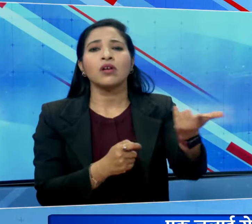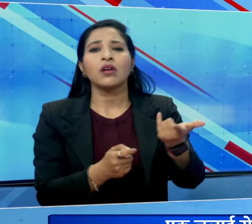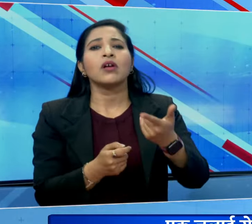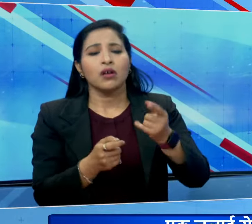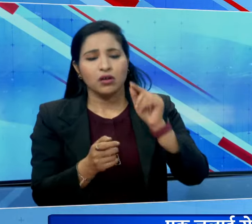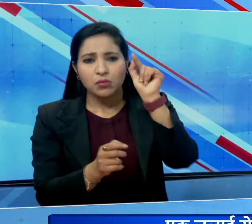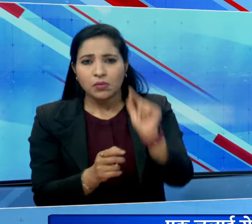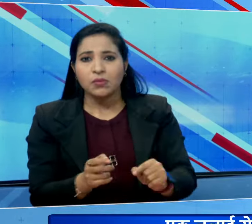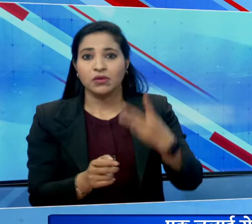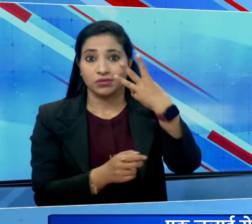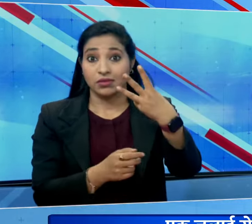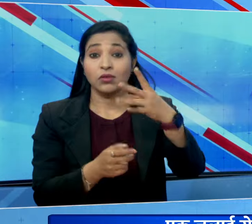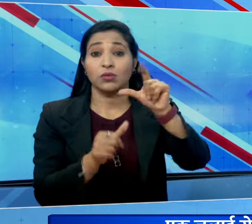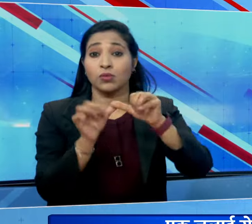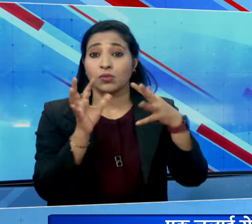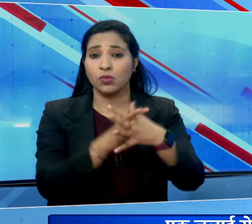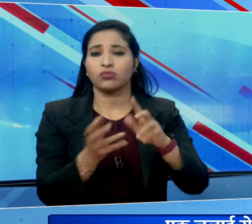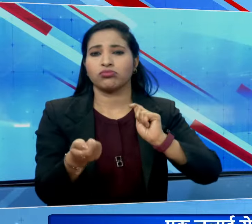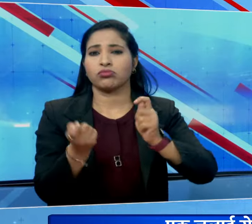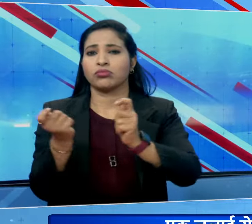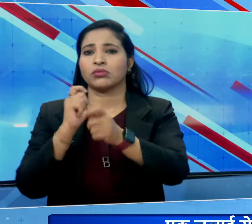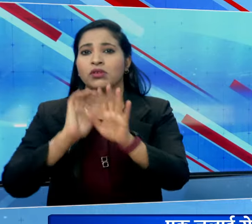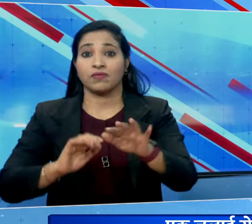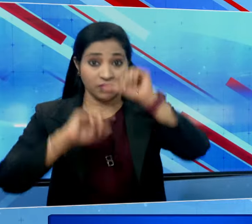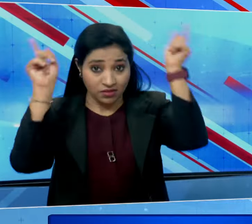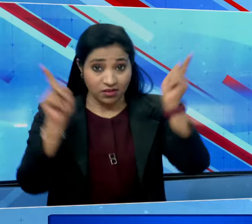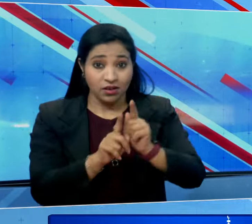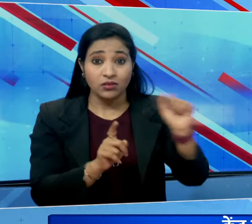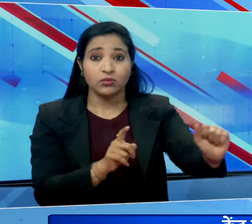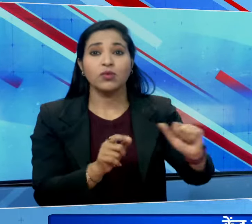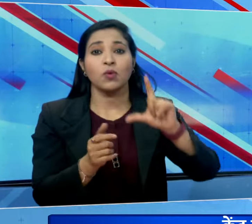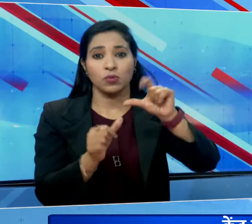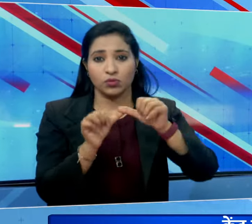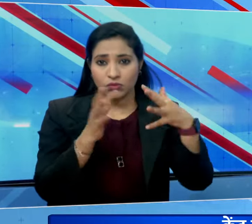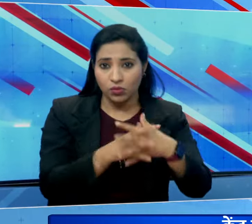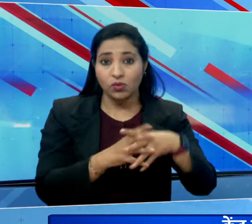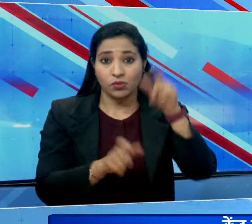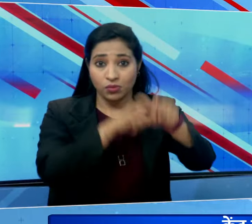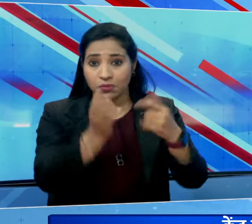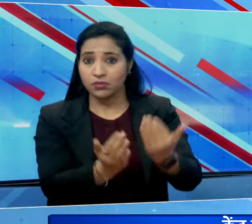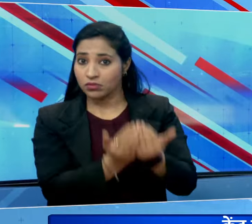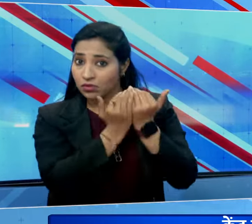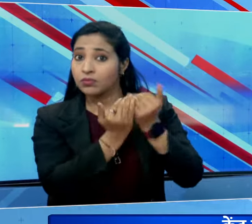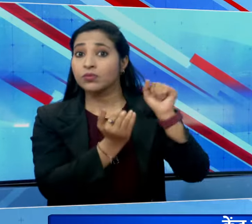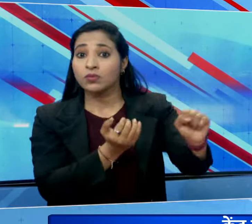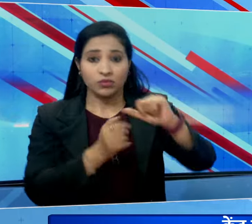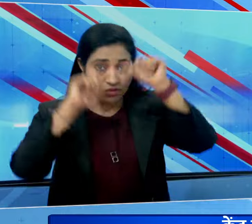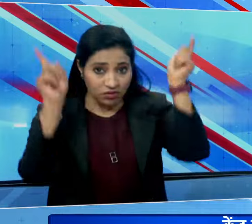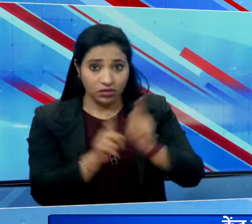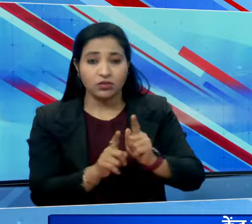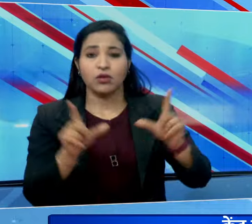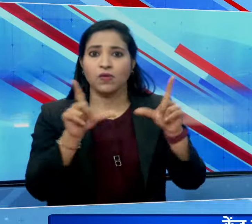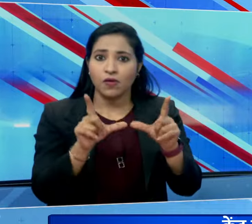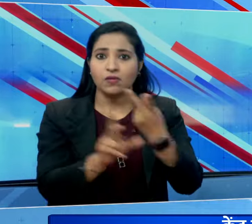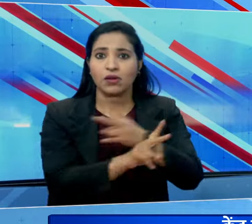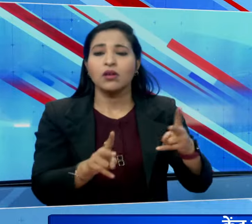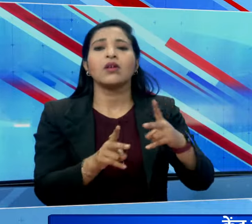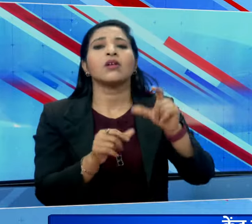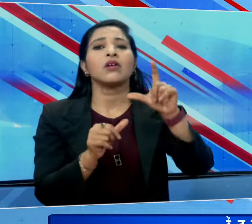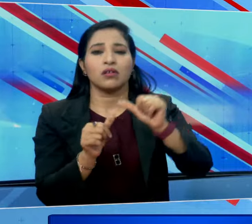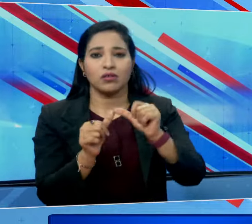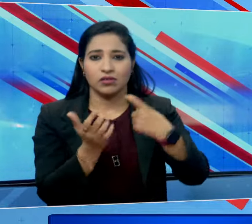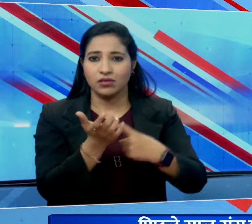किए गए तीन नए कानून भारतीय न्याय संहिता भारतीय नागरिक सुरक्षा संहिता और भारतीय साक्ष्य अधिनियम